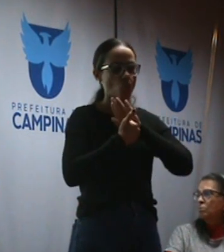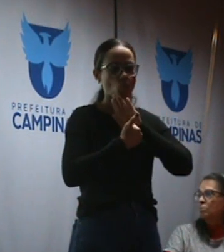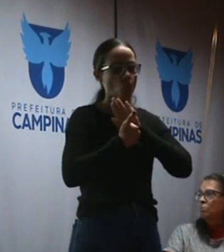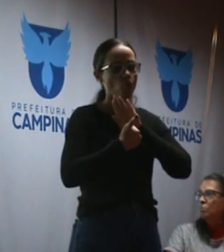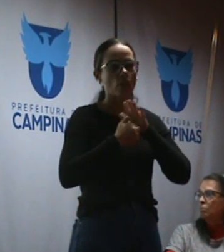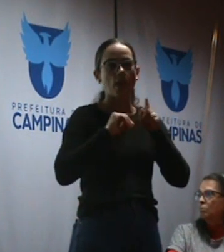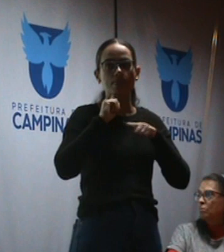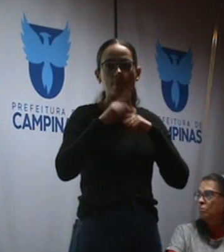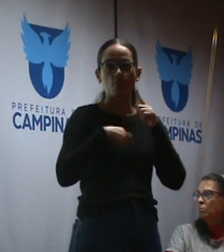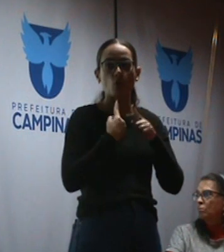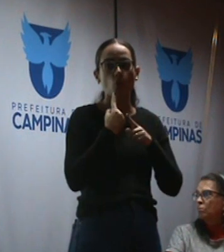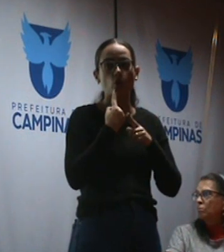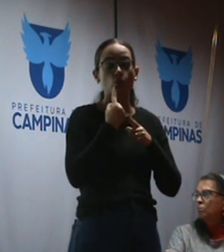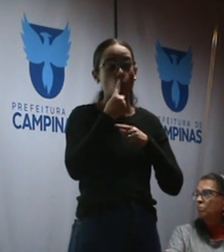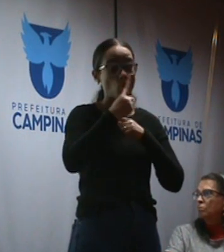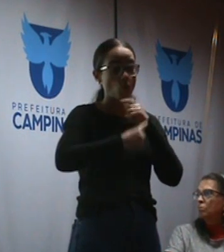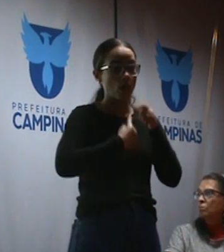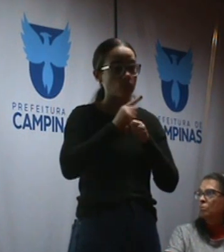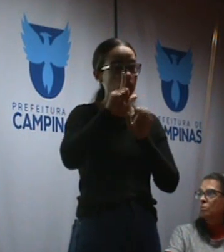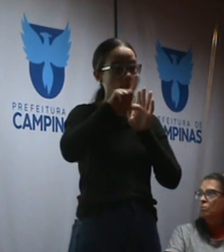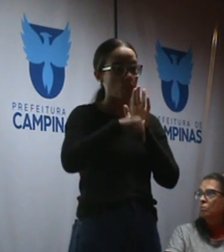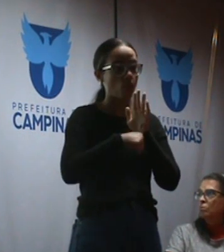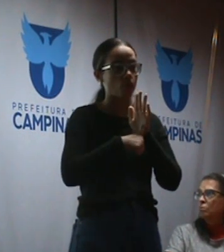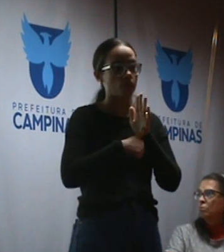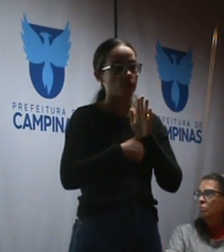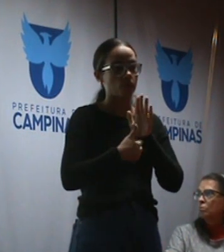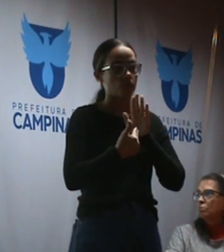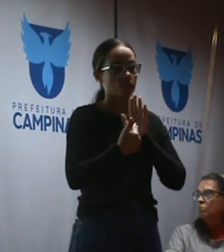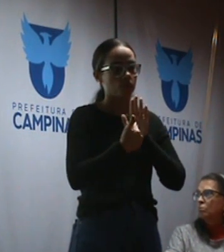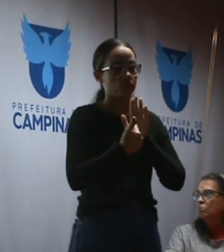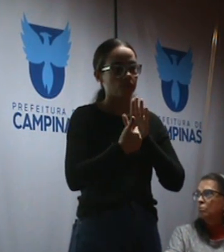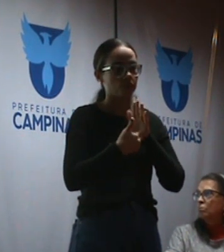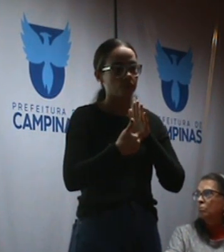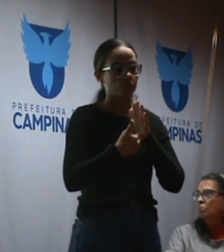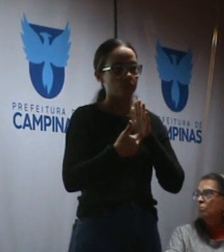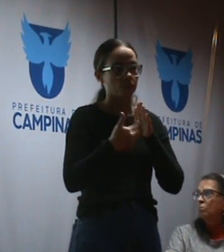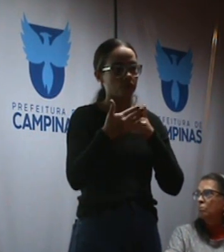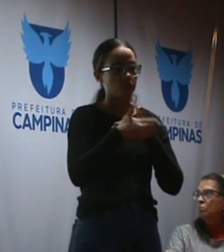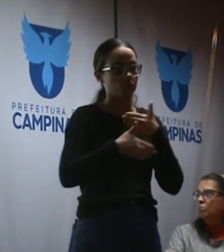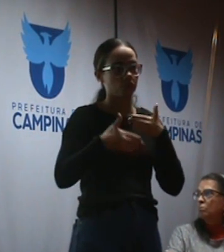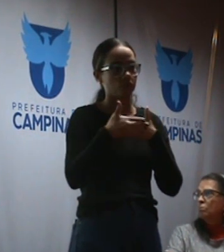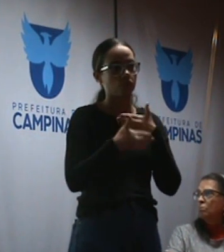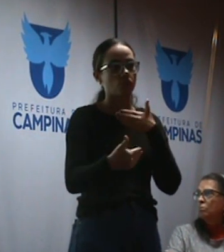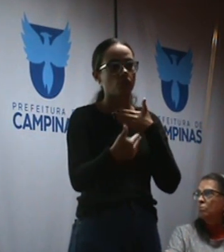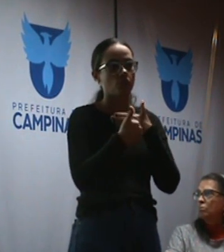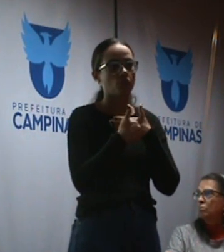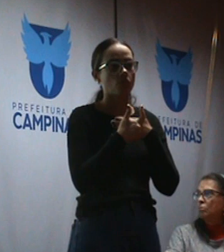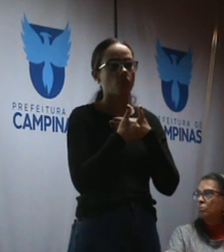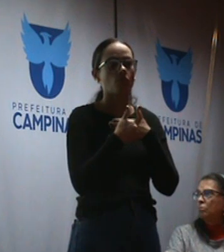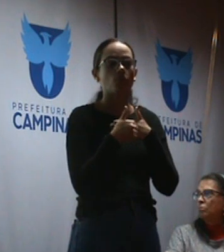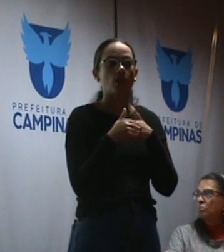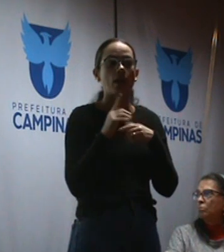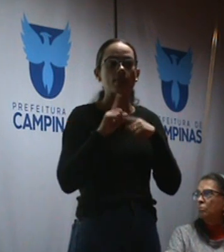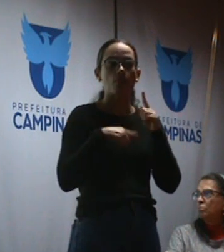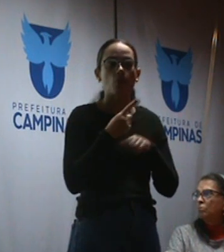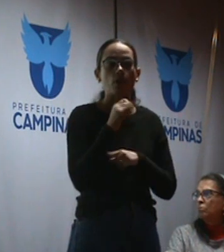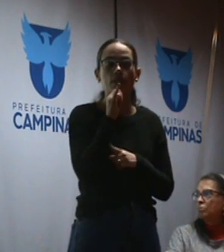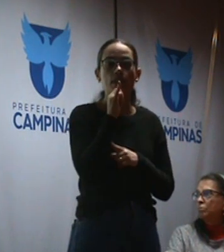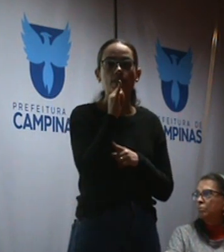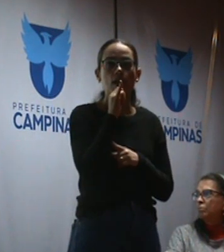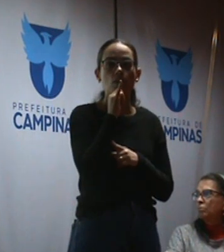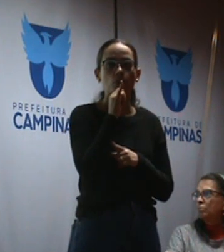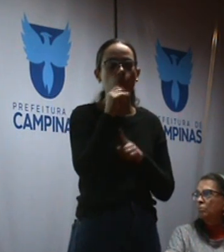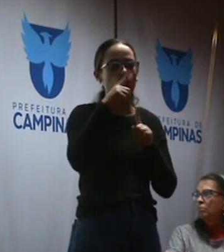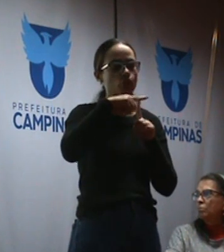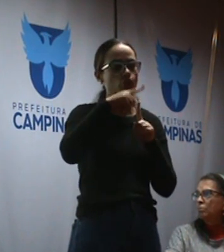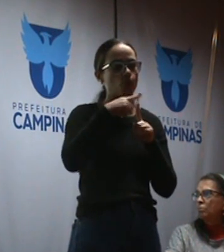pegou. Então, se eu peguei dengue, e eles chamam 1, 2, 3 e 4. Se eu peguei dengue do tipo 1, eu vou ser imune depois de um